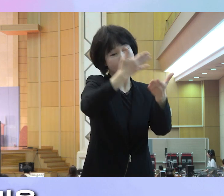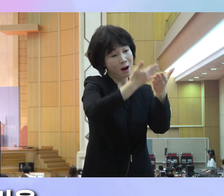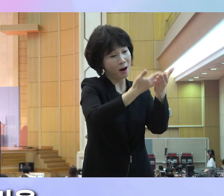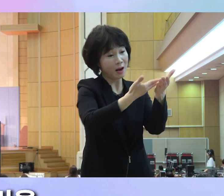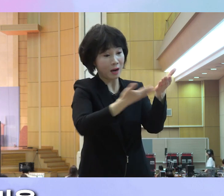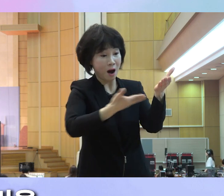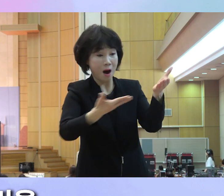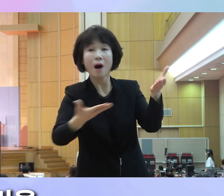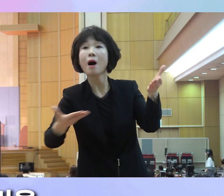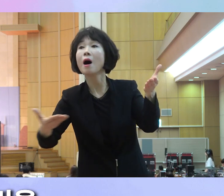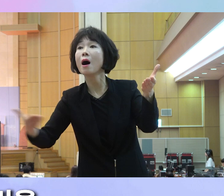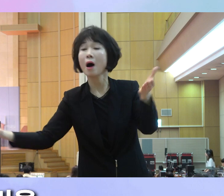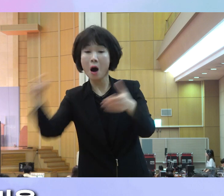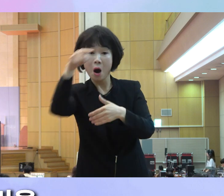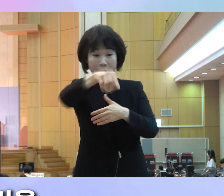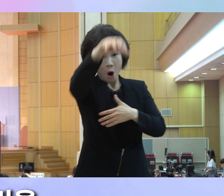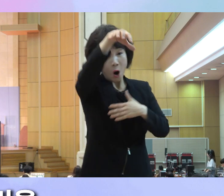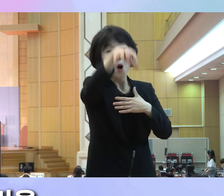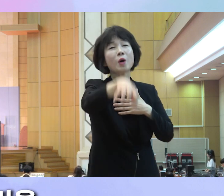건너야 할까?